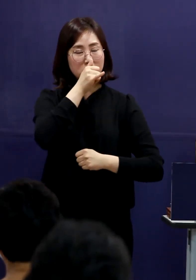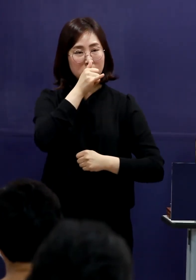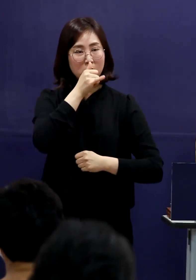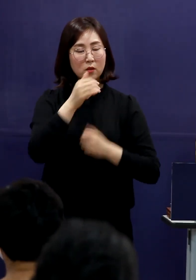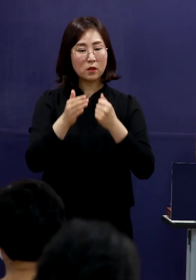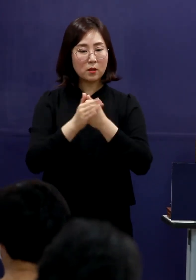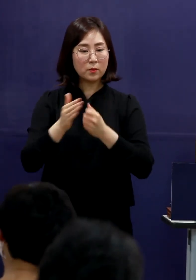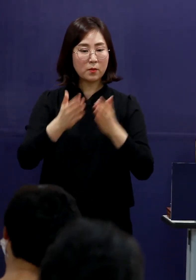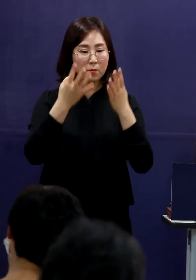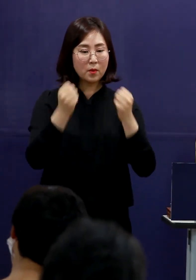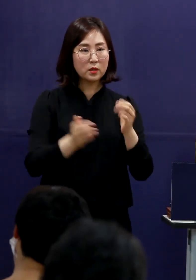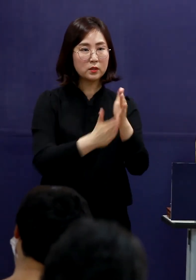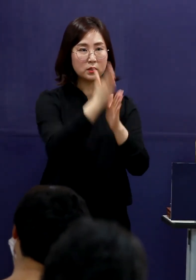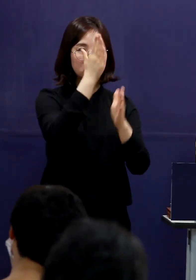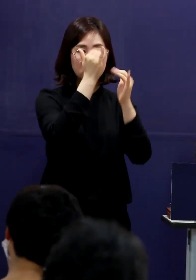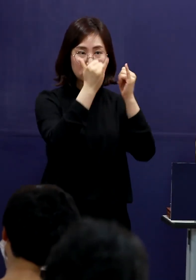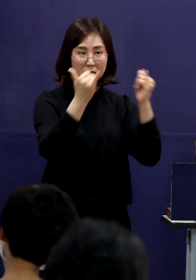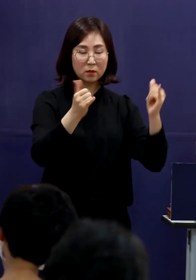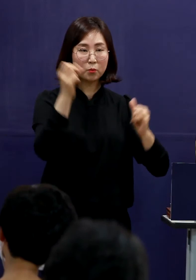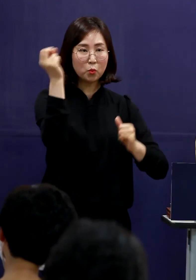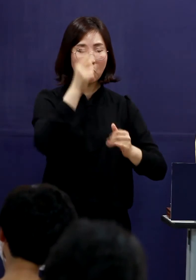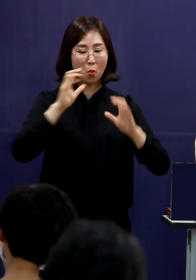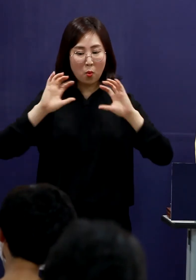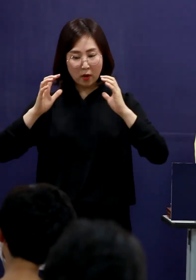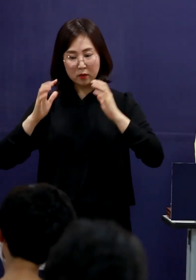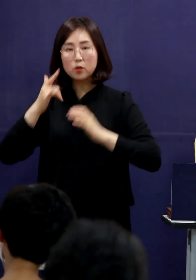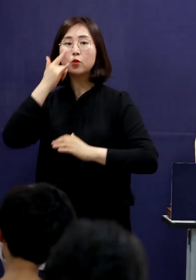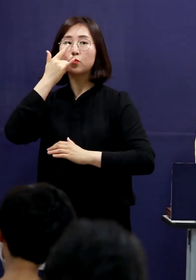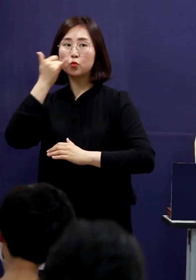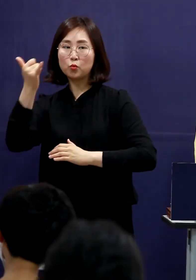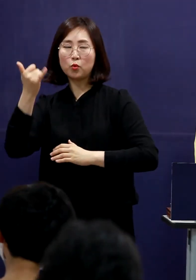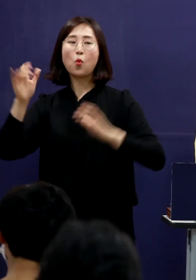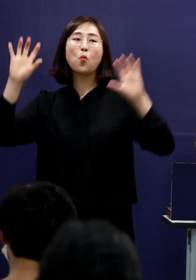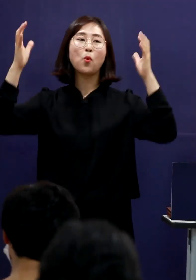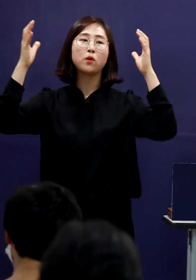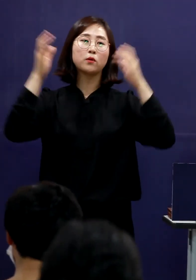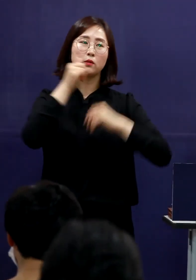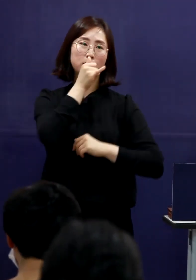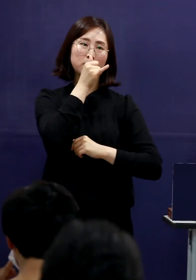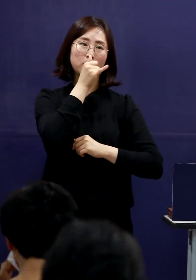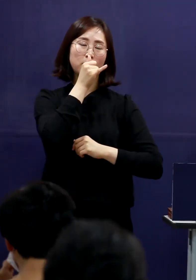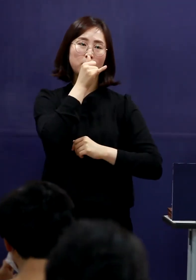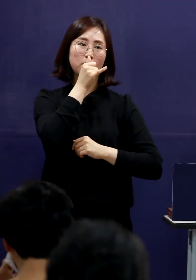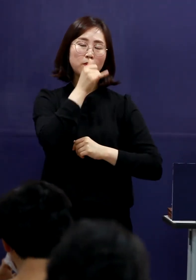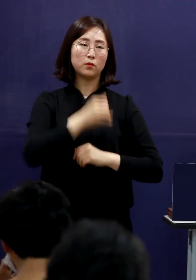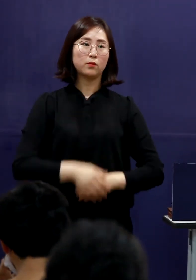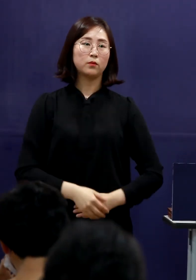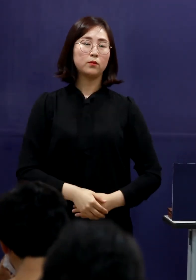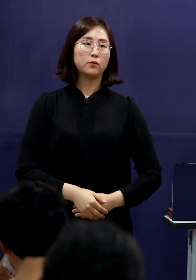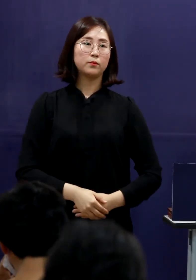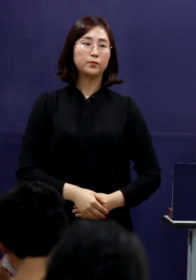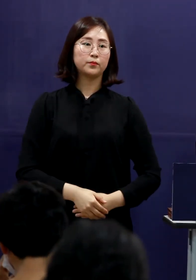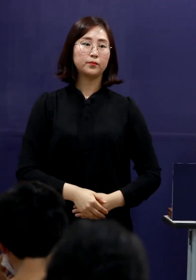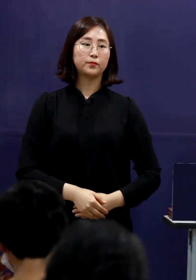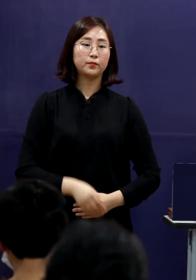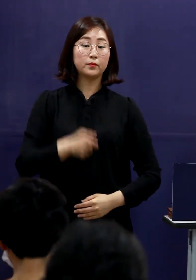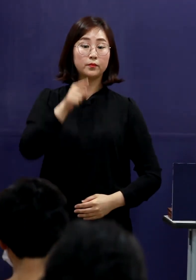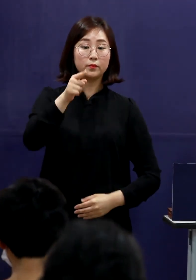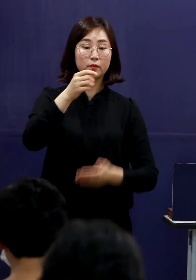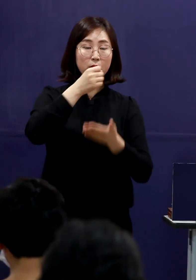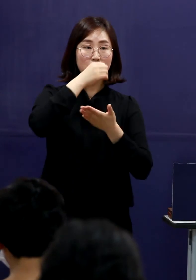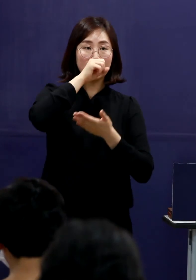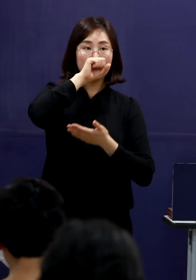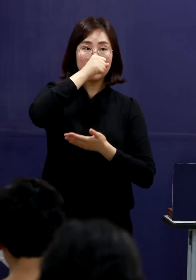아이들 아이 가진 부모들은 굉장히 좋아합니다. 제가 볼 때는. 그래서 그런 예산을